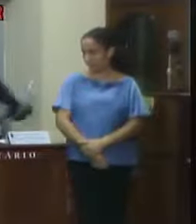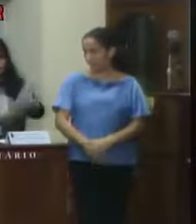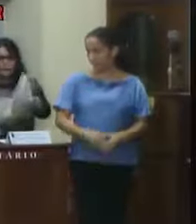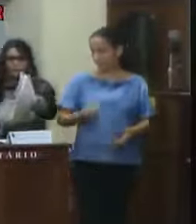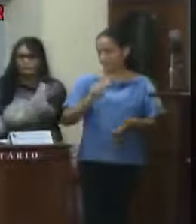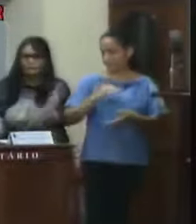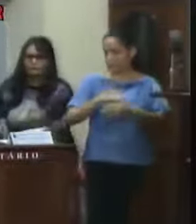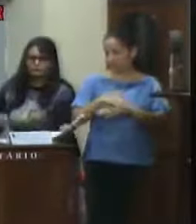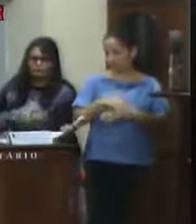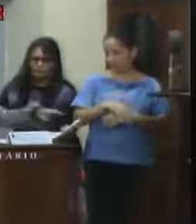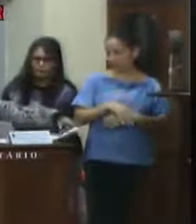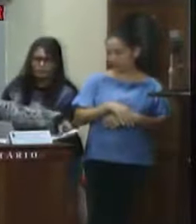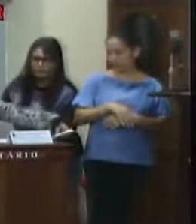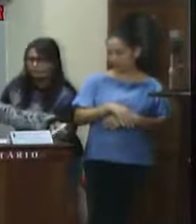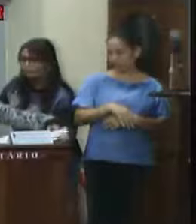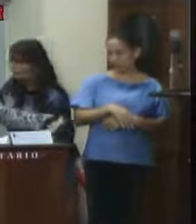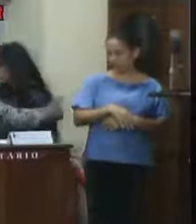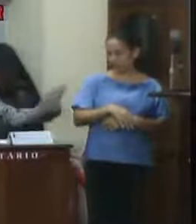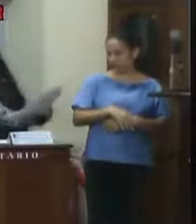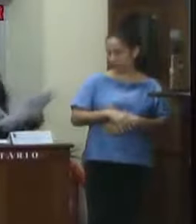Boa noite.